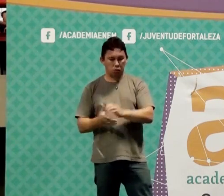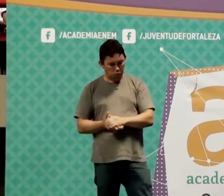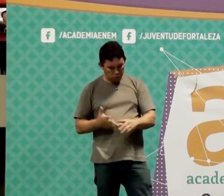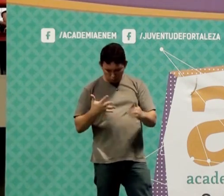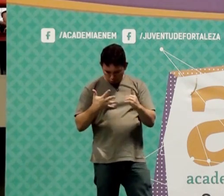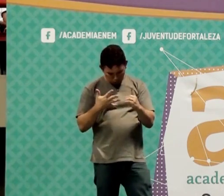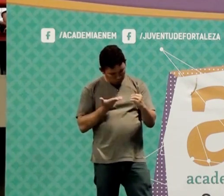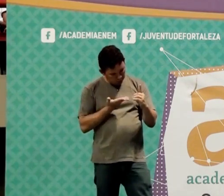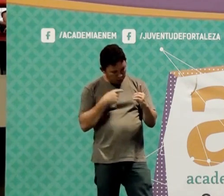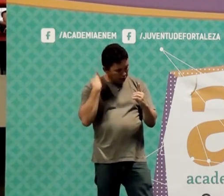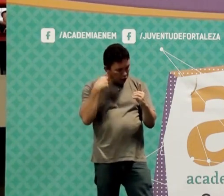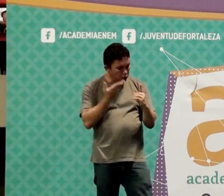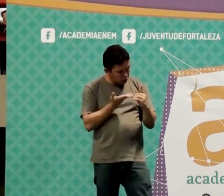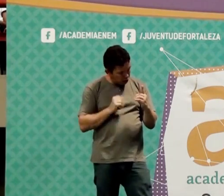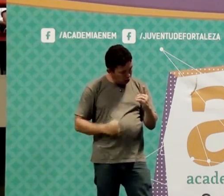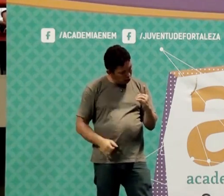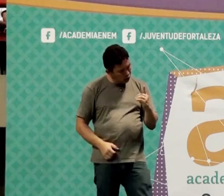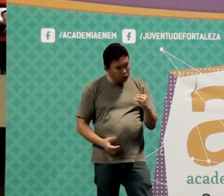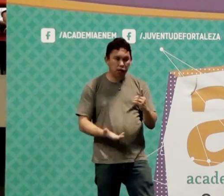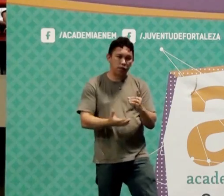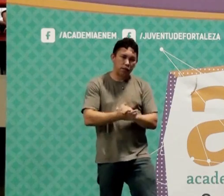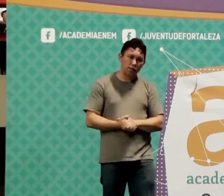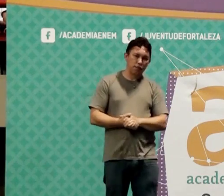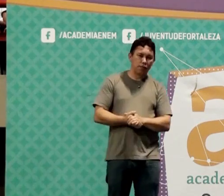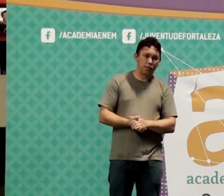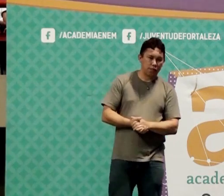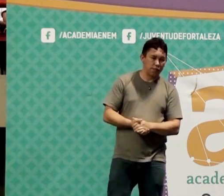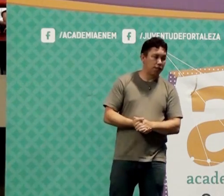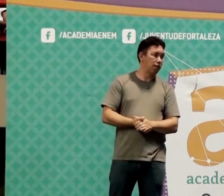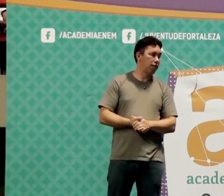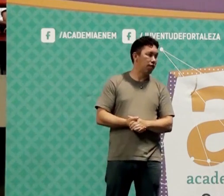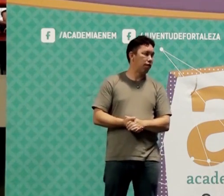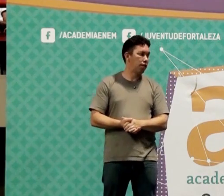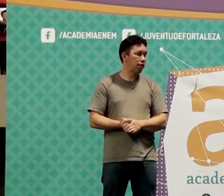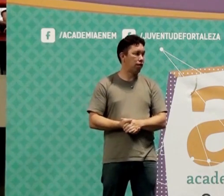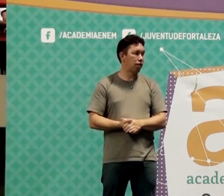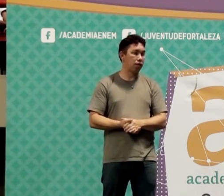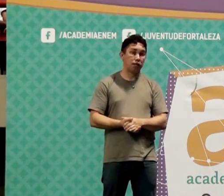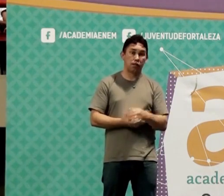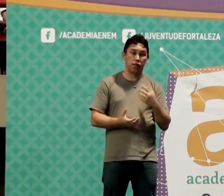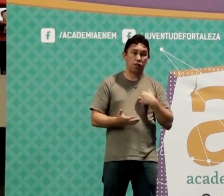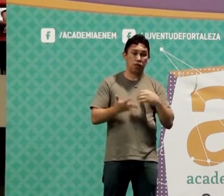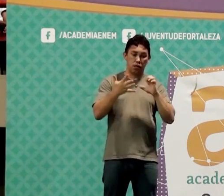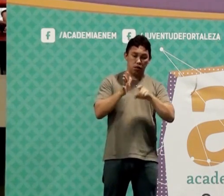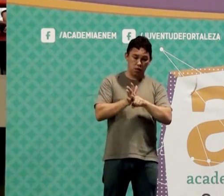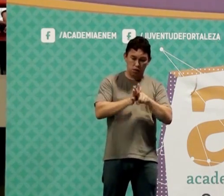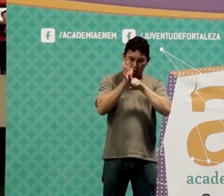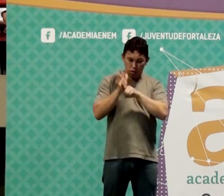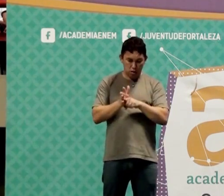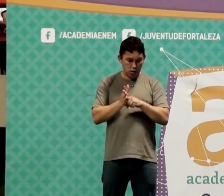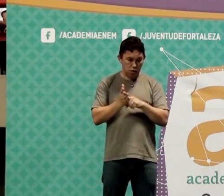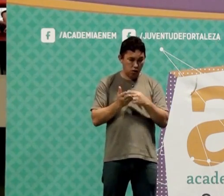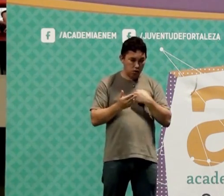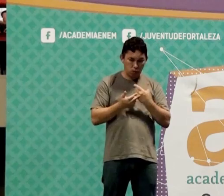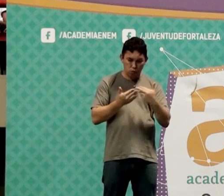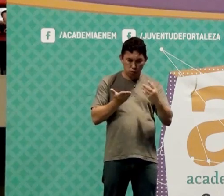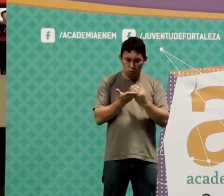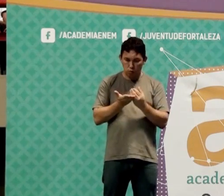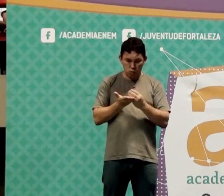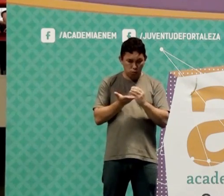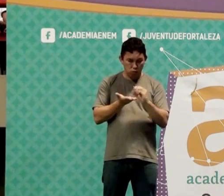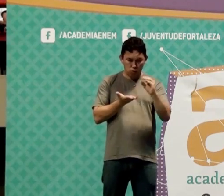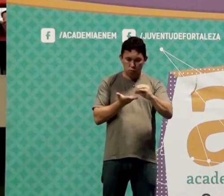O que ela puder botar de lucro, ela vai botar, tá? D. O controle da realidade social exigia que os cristãos distribuíssem o